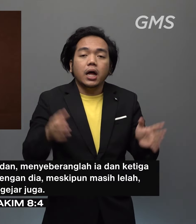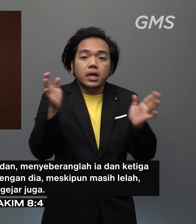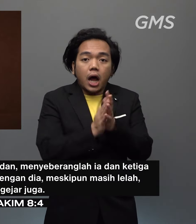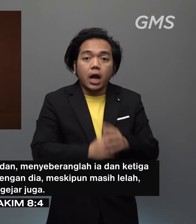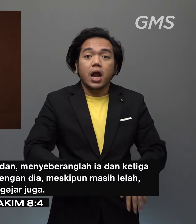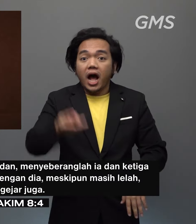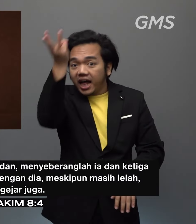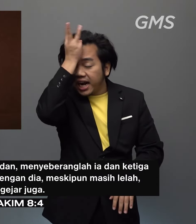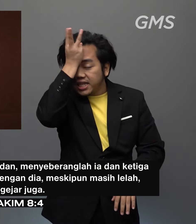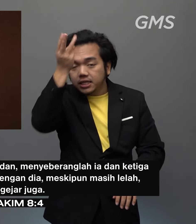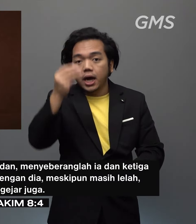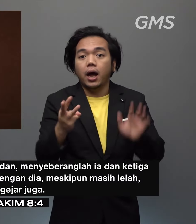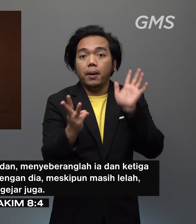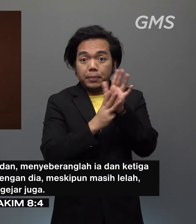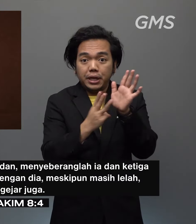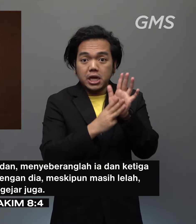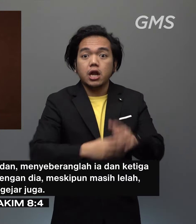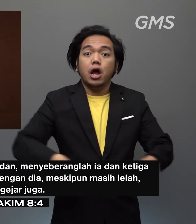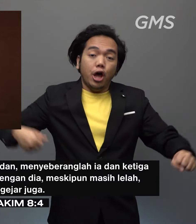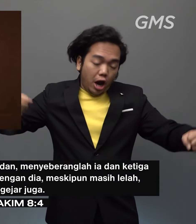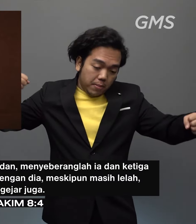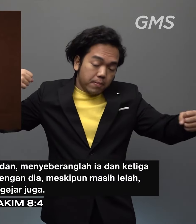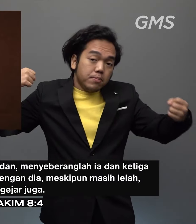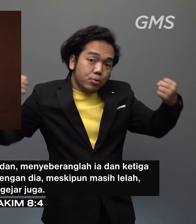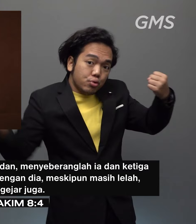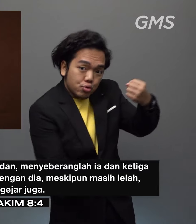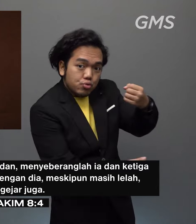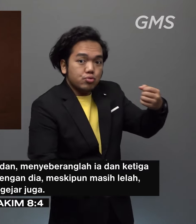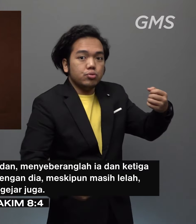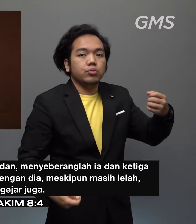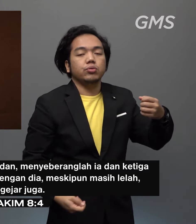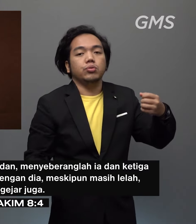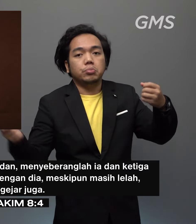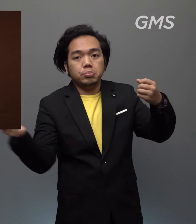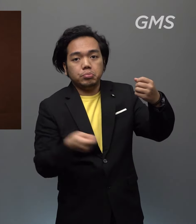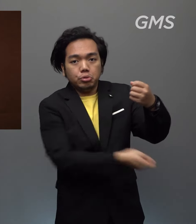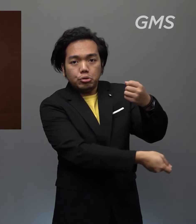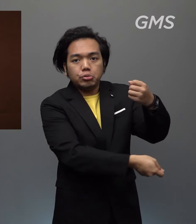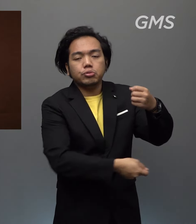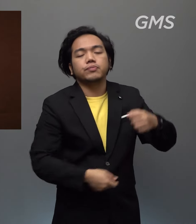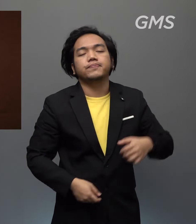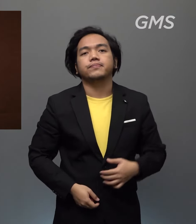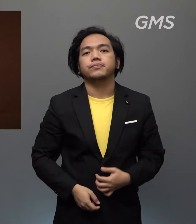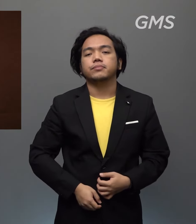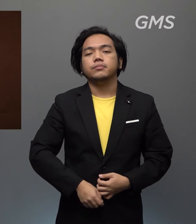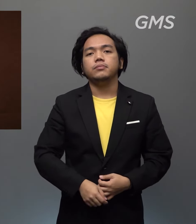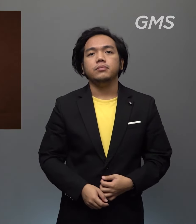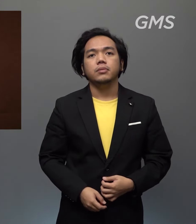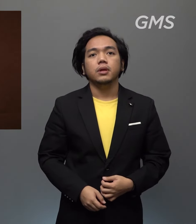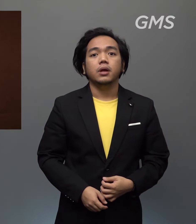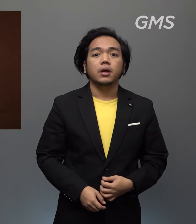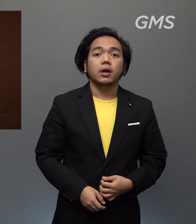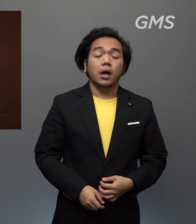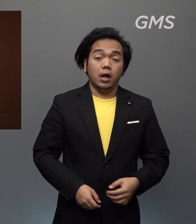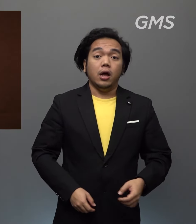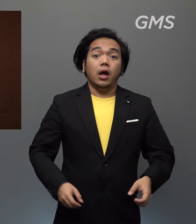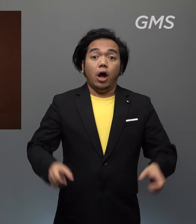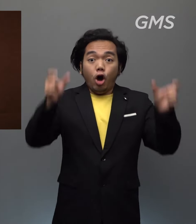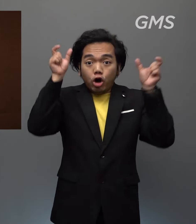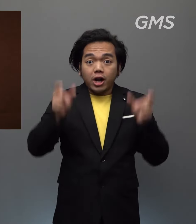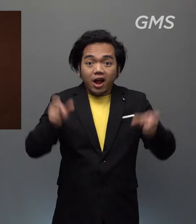momen di mana kemenangan besar itu diraih oleh bangsa Israel. Karena seluruh rajanya, raja-raja